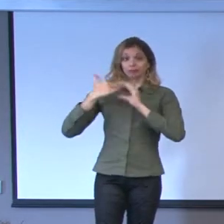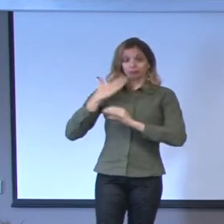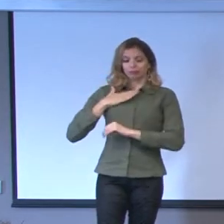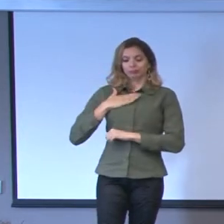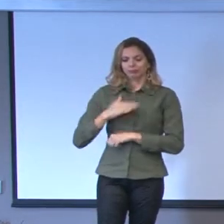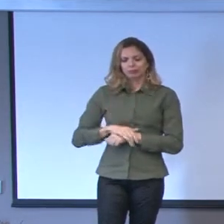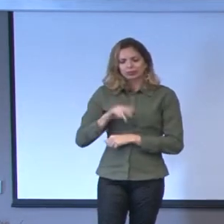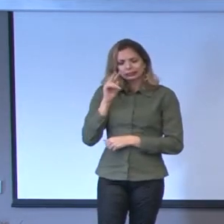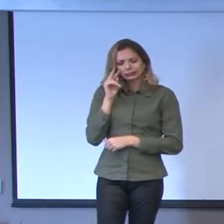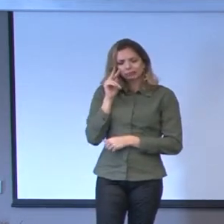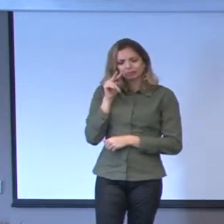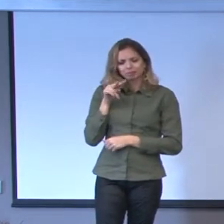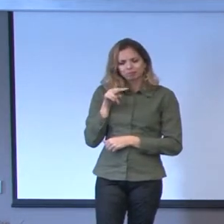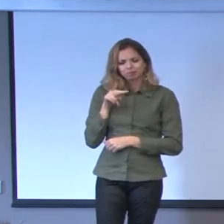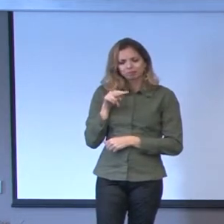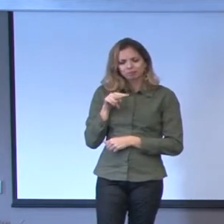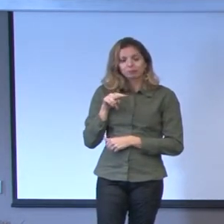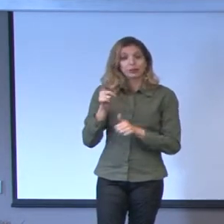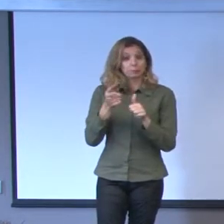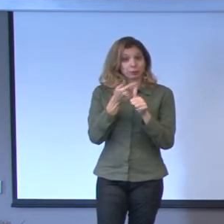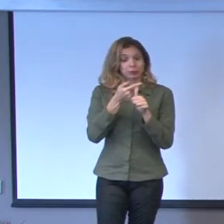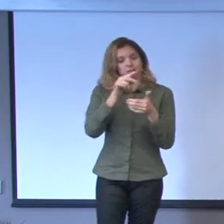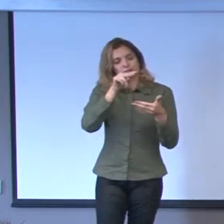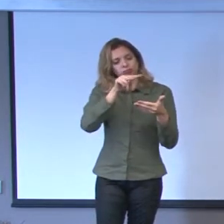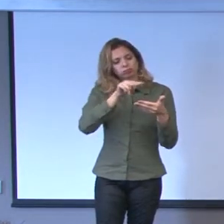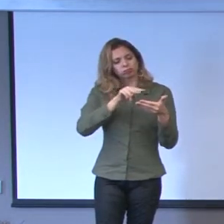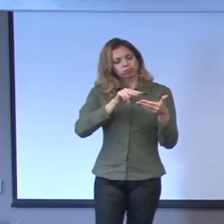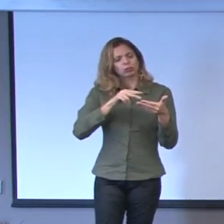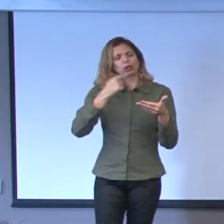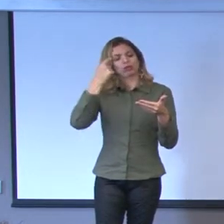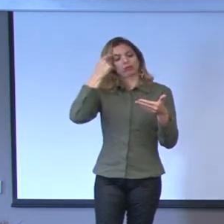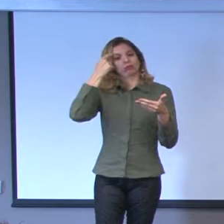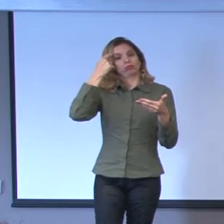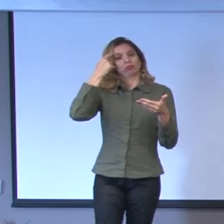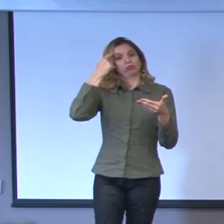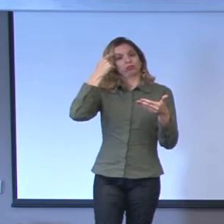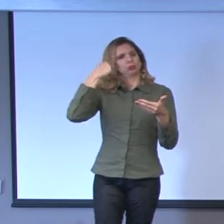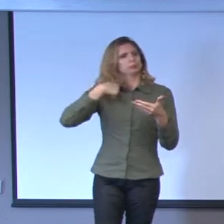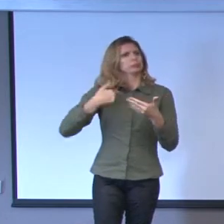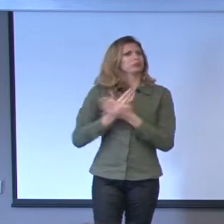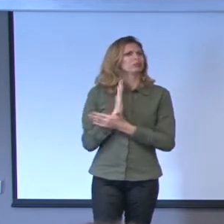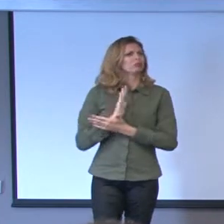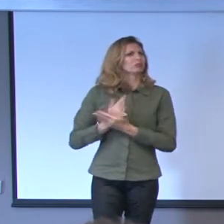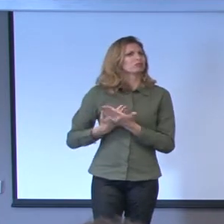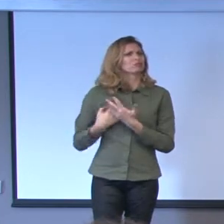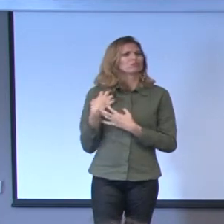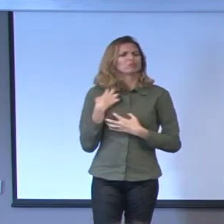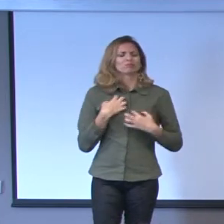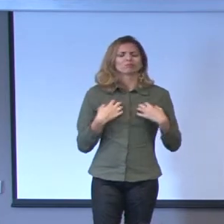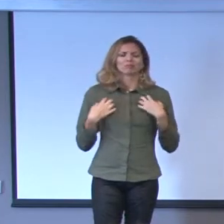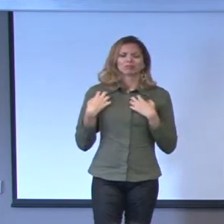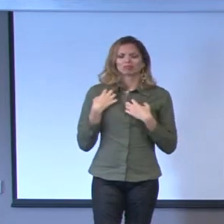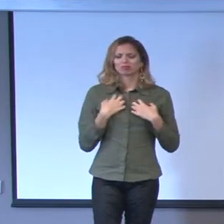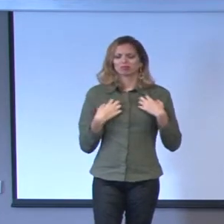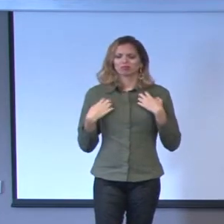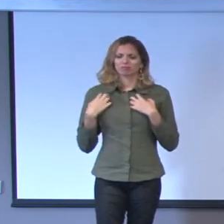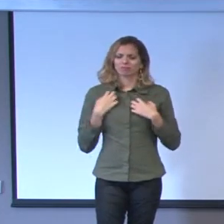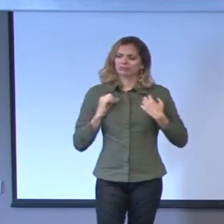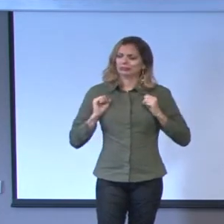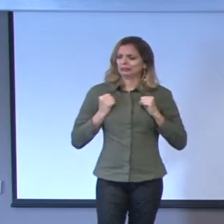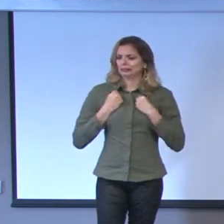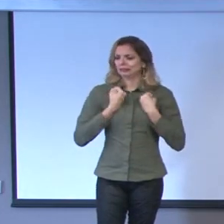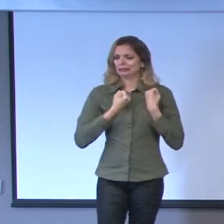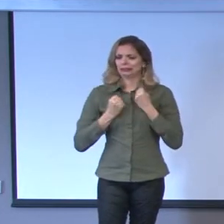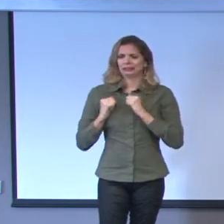E aí eu estava vendo a primeira versão, até que eu fiquei bastante incomodado, né, num parágrafo que dizia